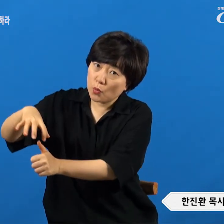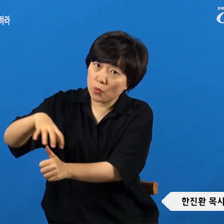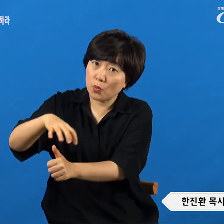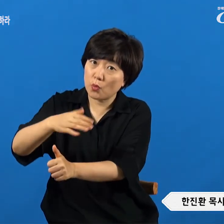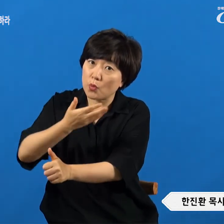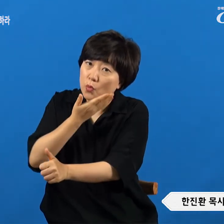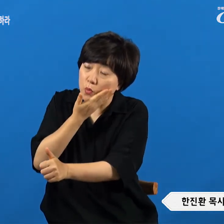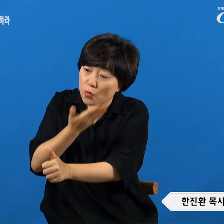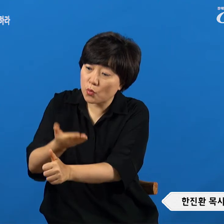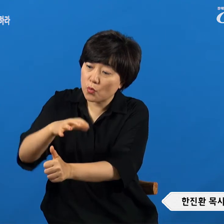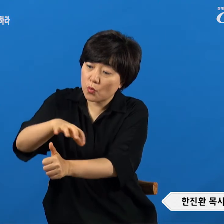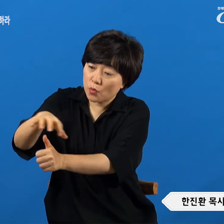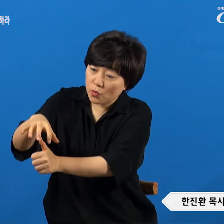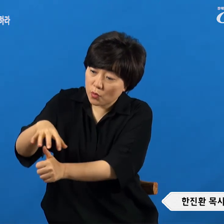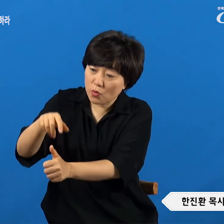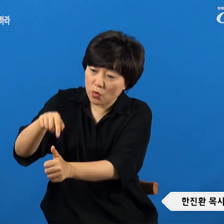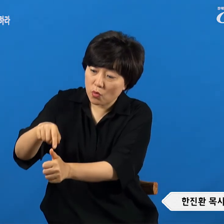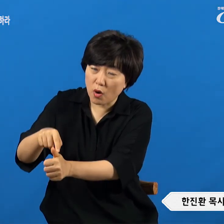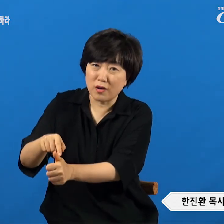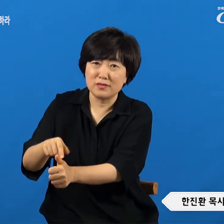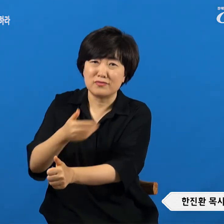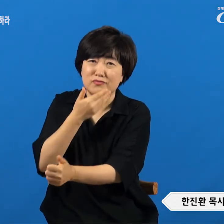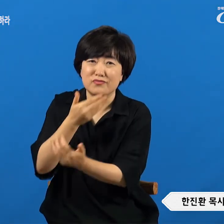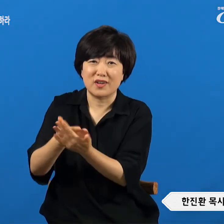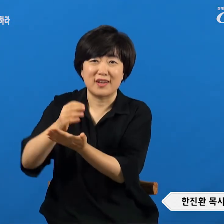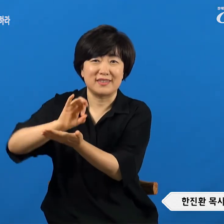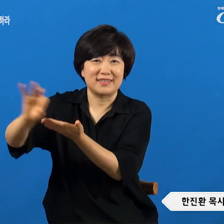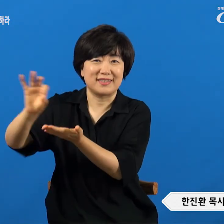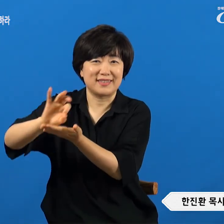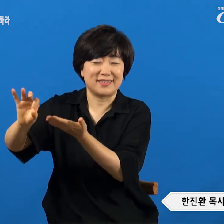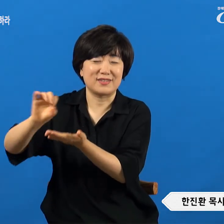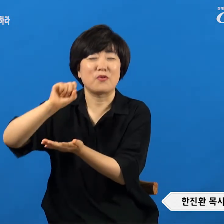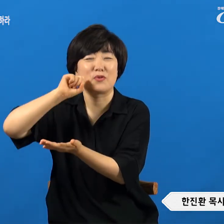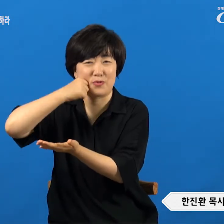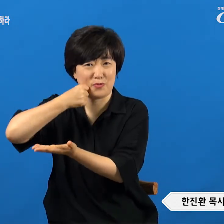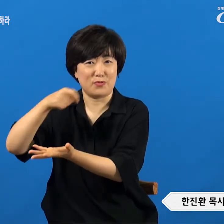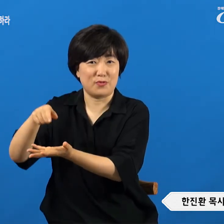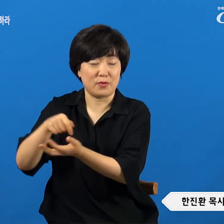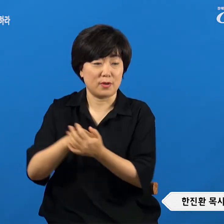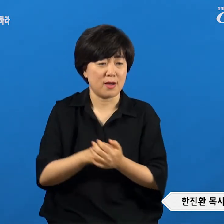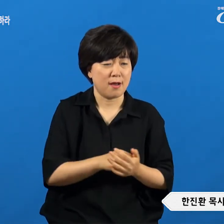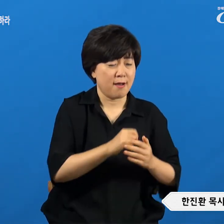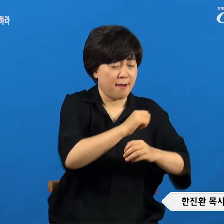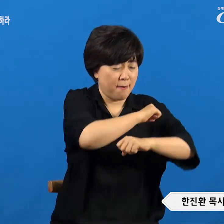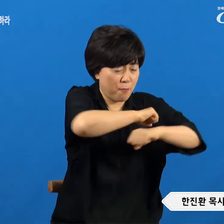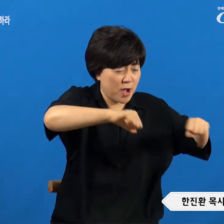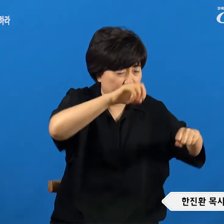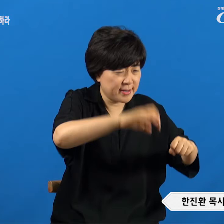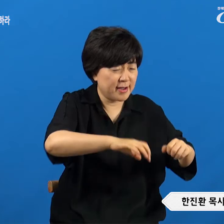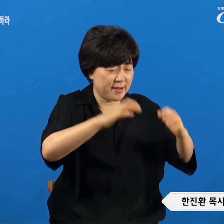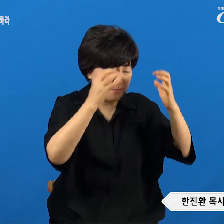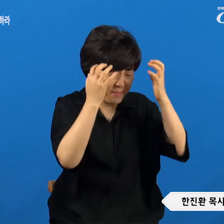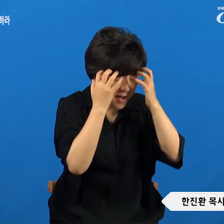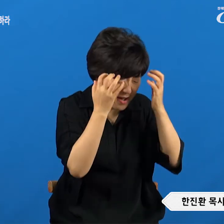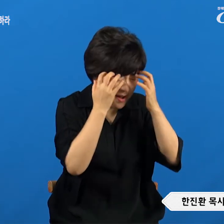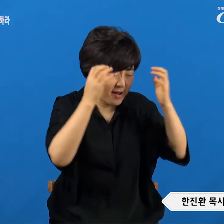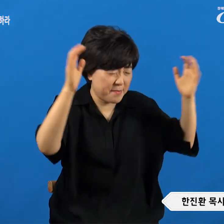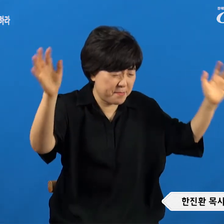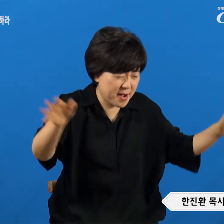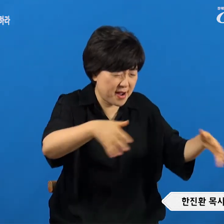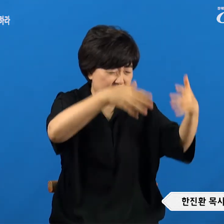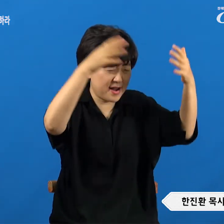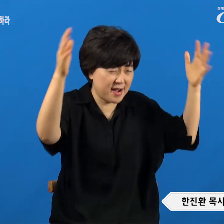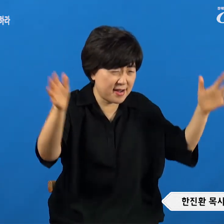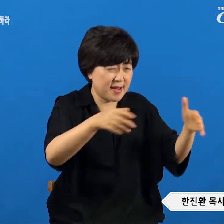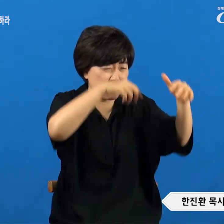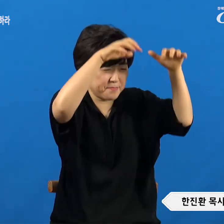다릅니다. 광야의 믿음은 온갖 시련과 환난의 비바람 속에 던져진 사람입니다.